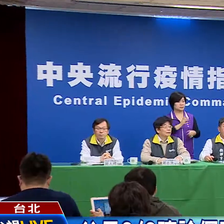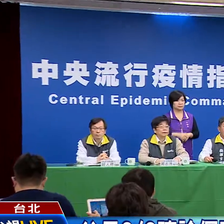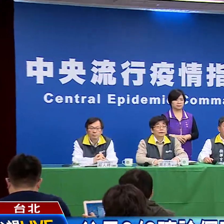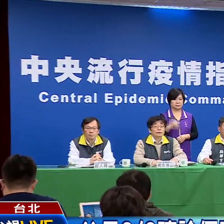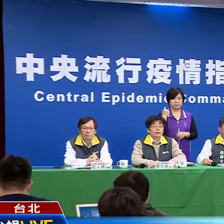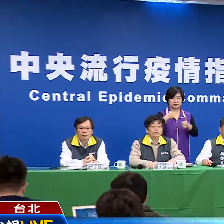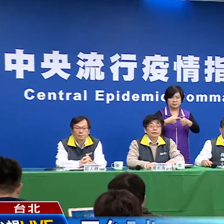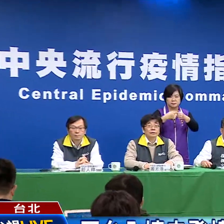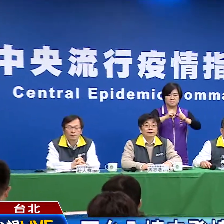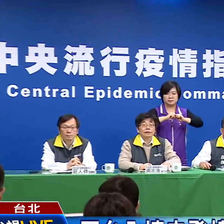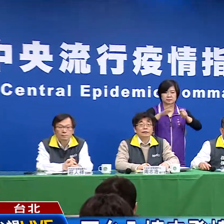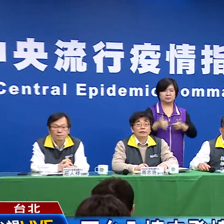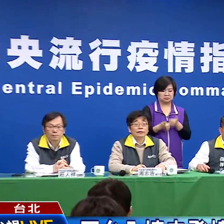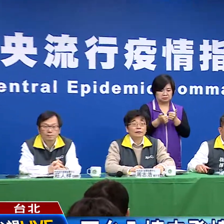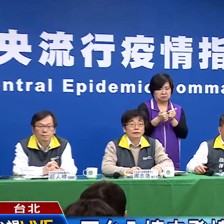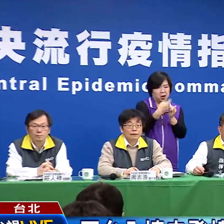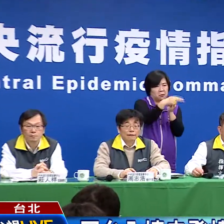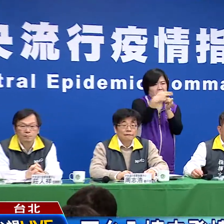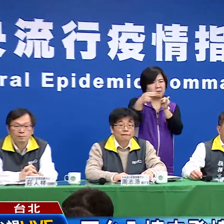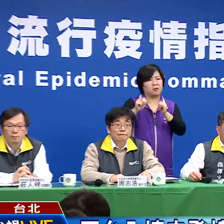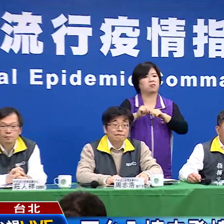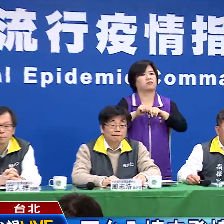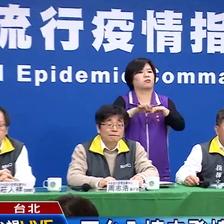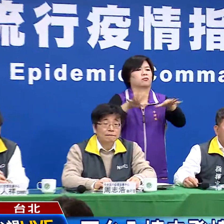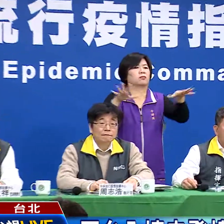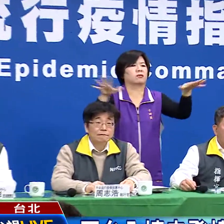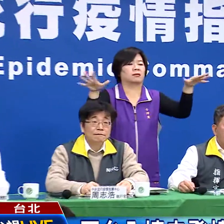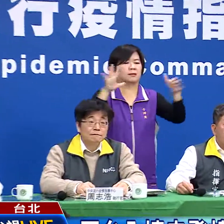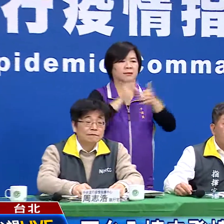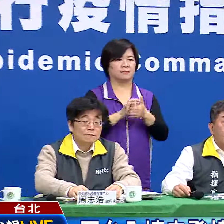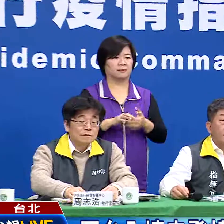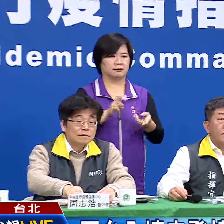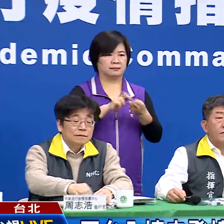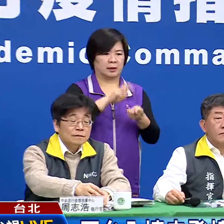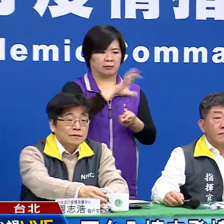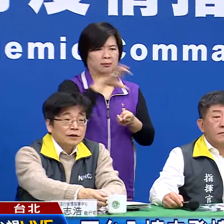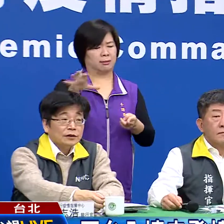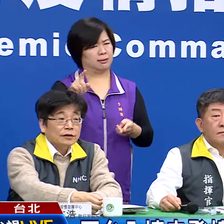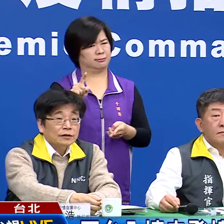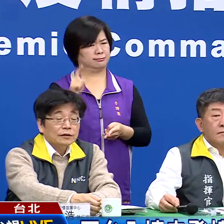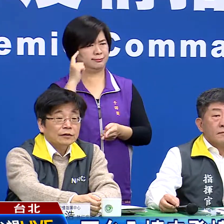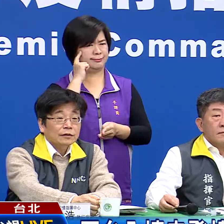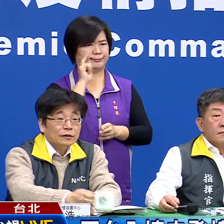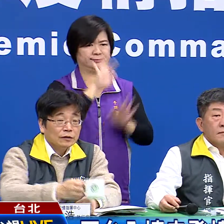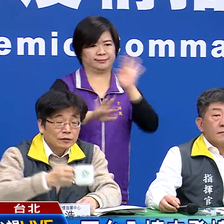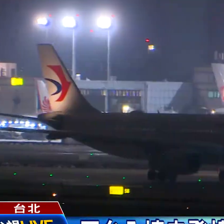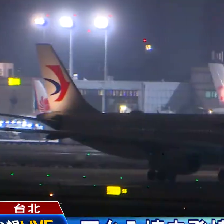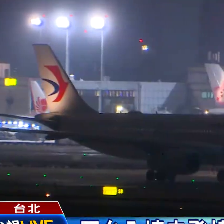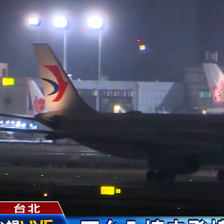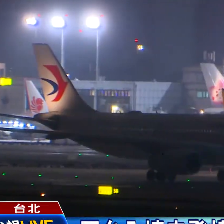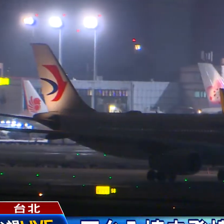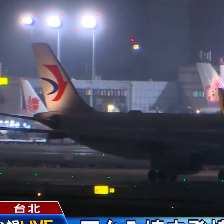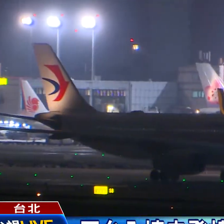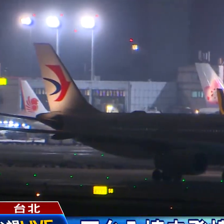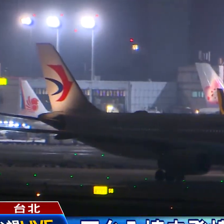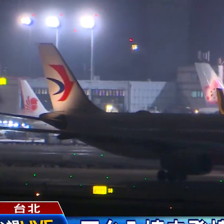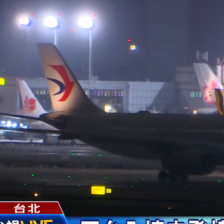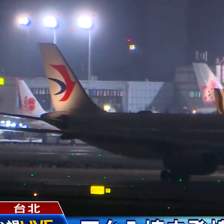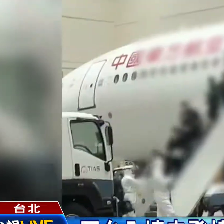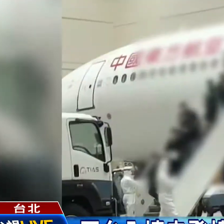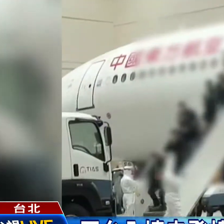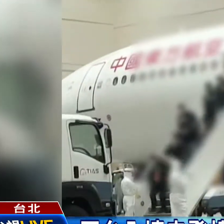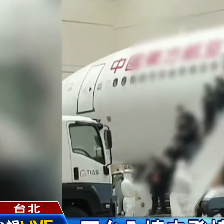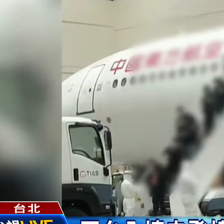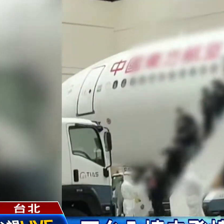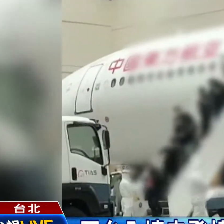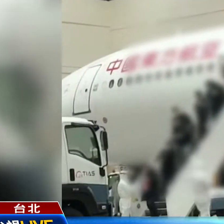入境时都没有发烧，现在接连确诊，专家推测他们3个人在飞机上的感染机会很高，也提醒大家因为机舱